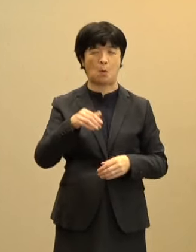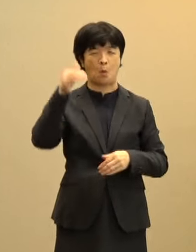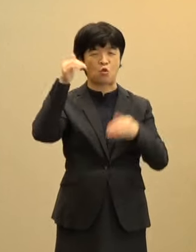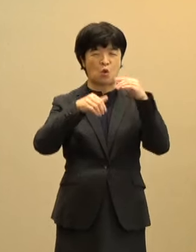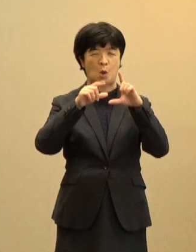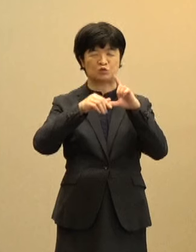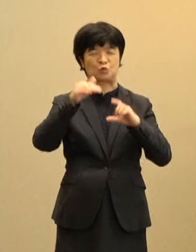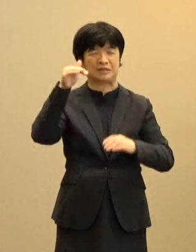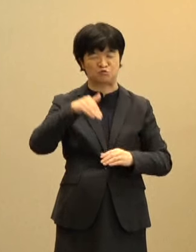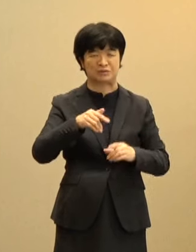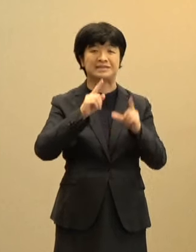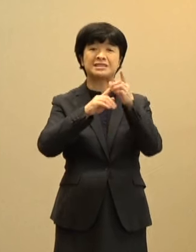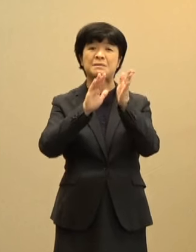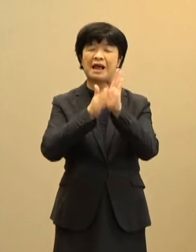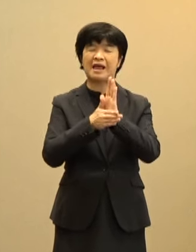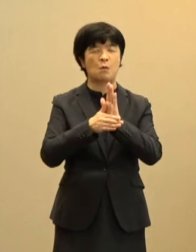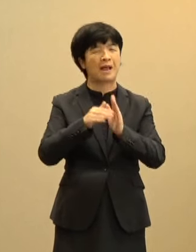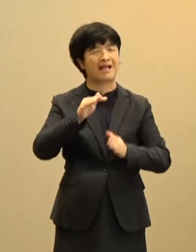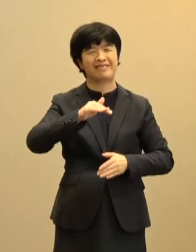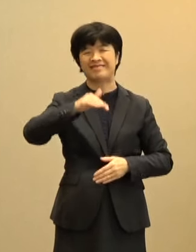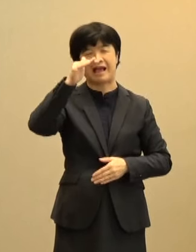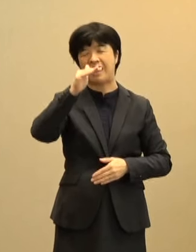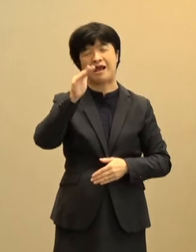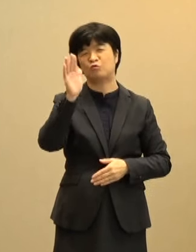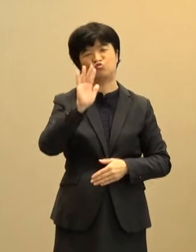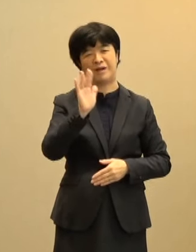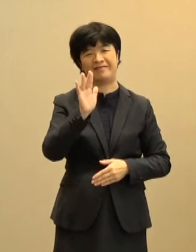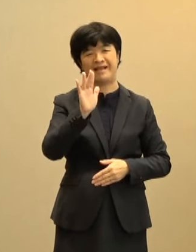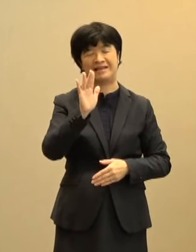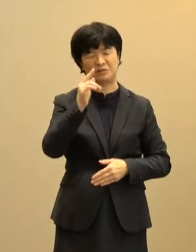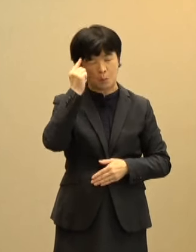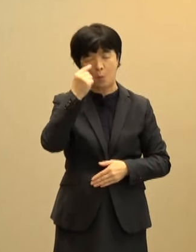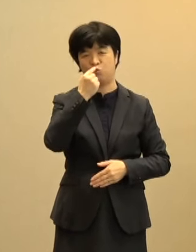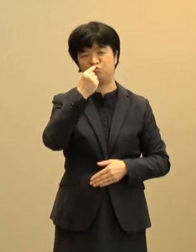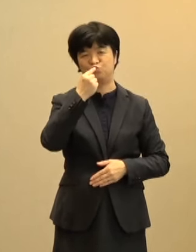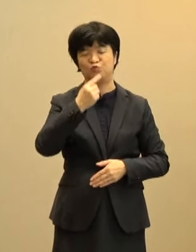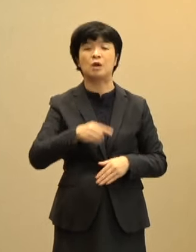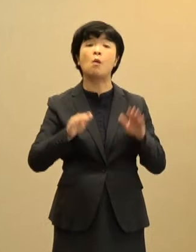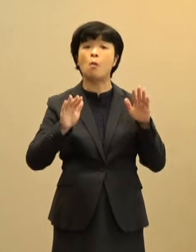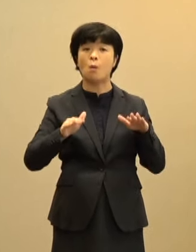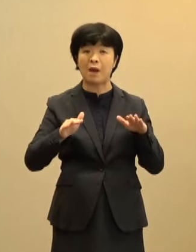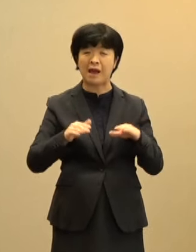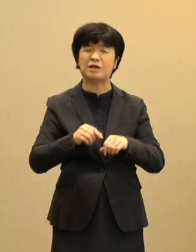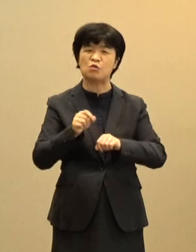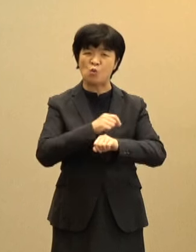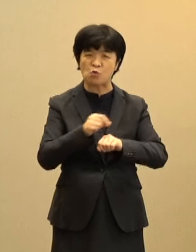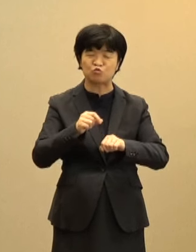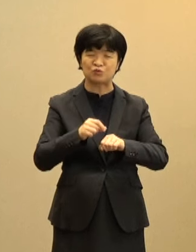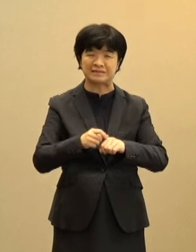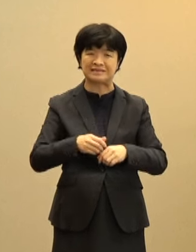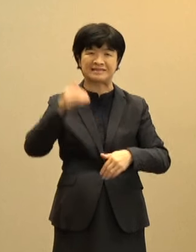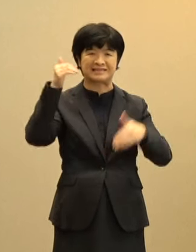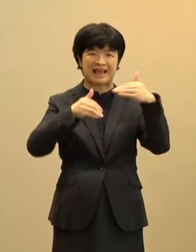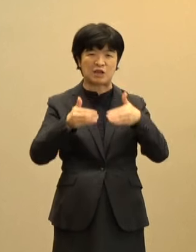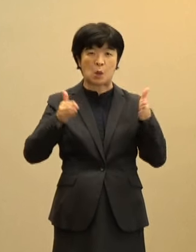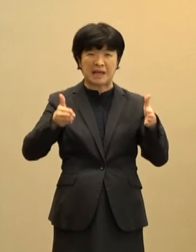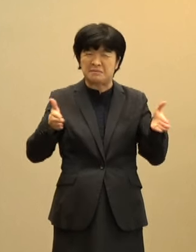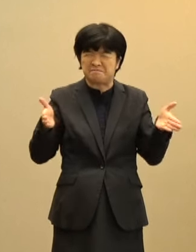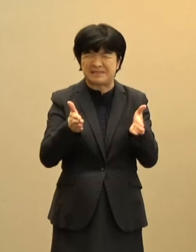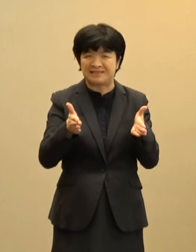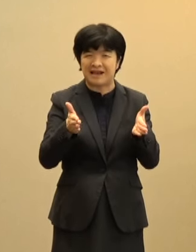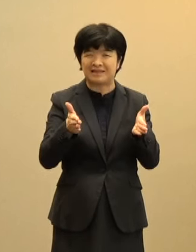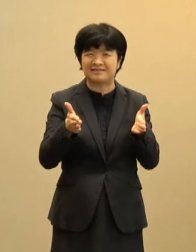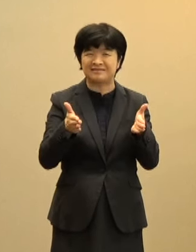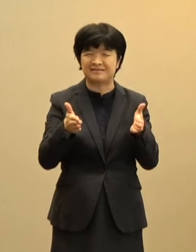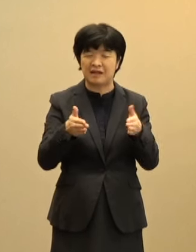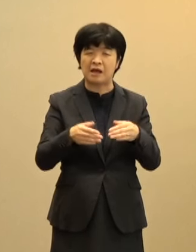し、また千葉県は投票率が決して高い地域ではないというふうに思っています。で、今回はこうとにかく選挙期間が短い中で、投票